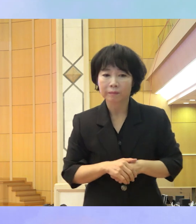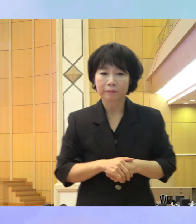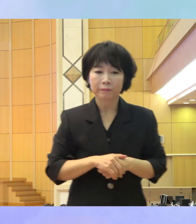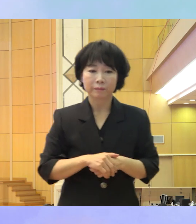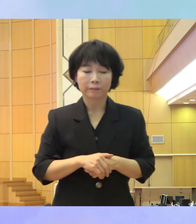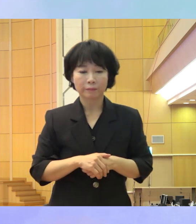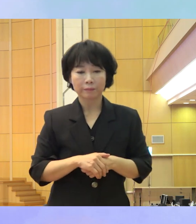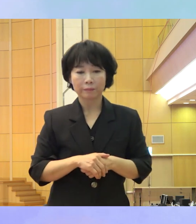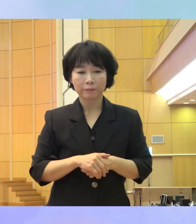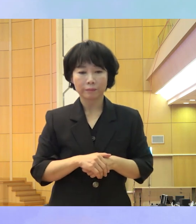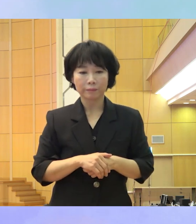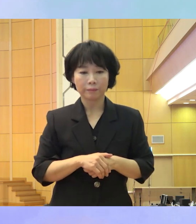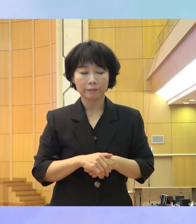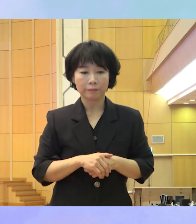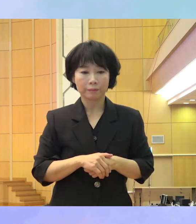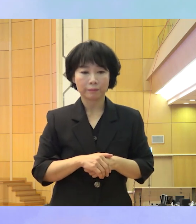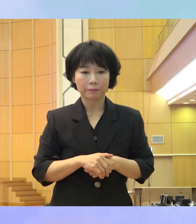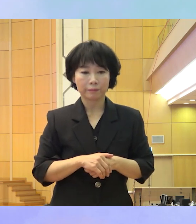쉬이 말하면